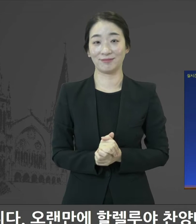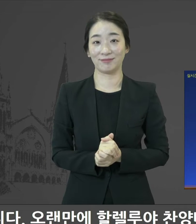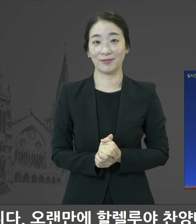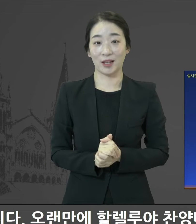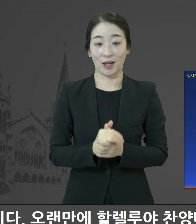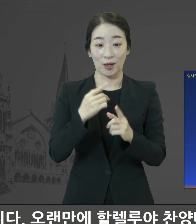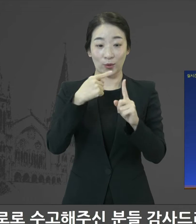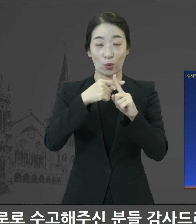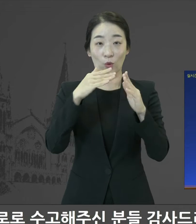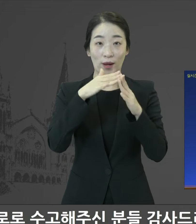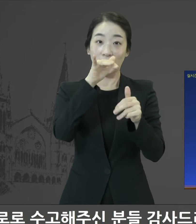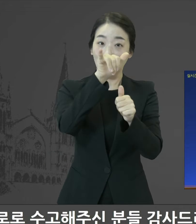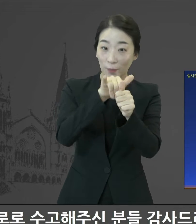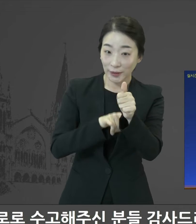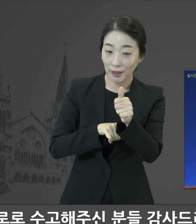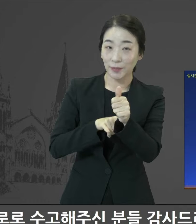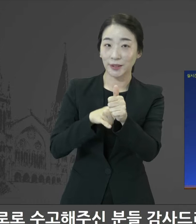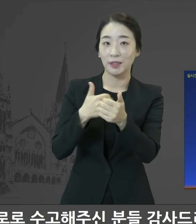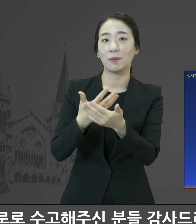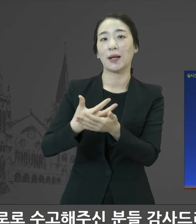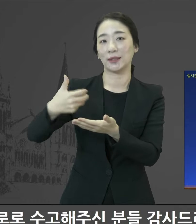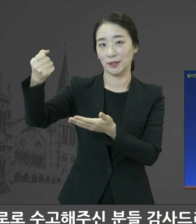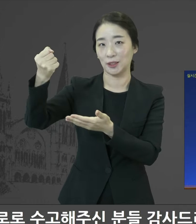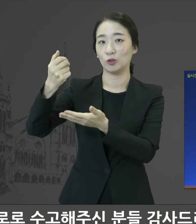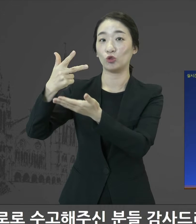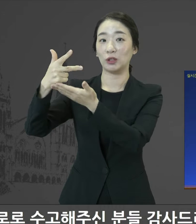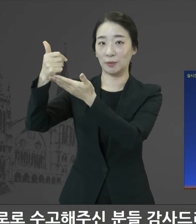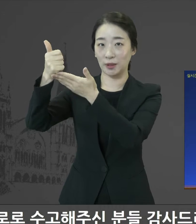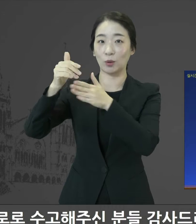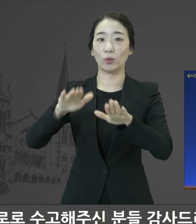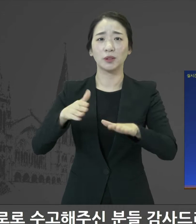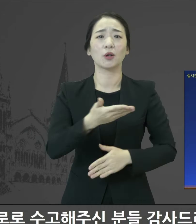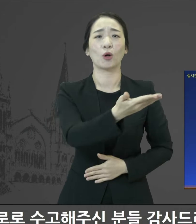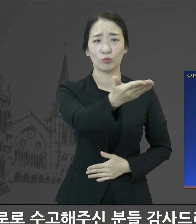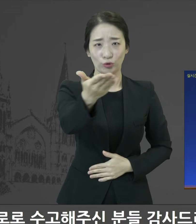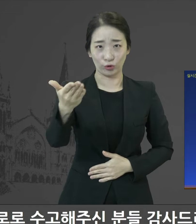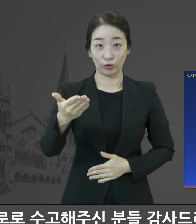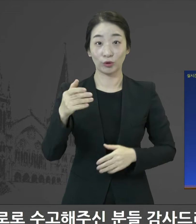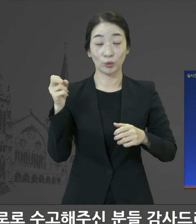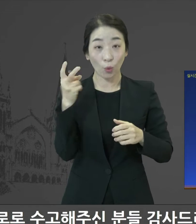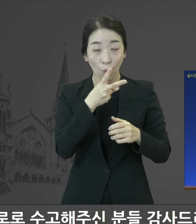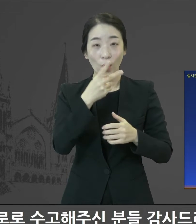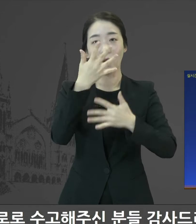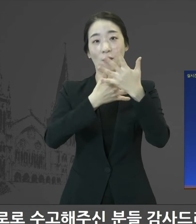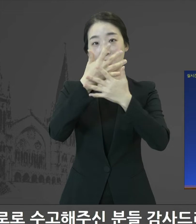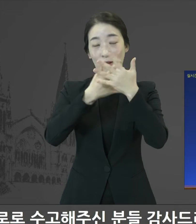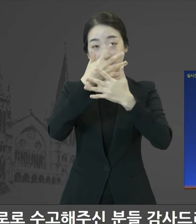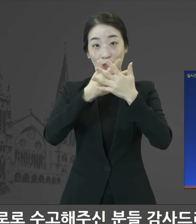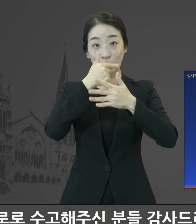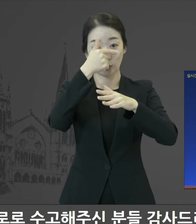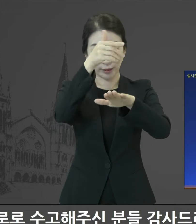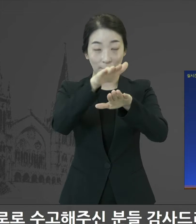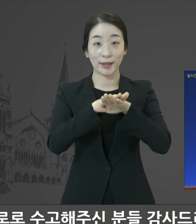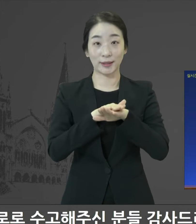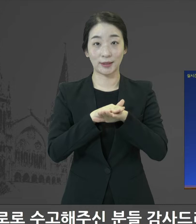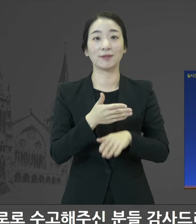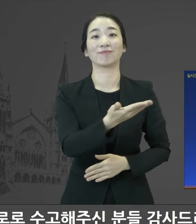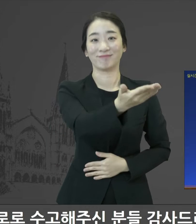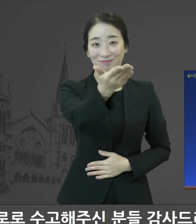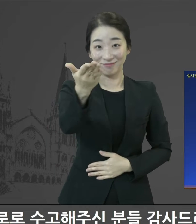섬김을 받으신 우리 주님께서 이 자리에 함께한 충현의 가족들, 또 비대면으로 주 앞에 나와 있는 하나님의